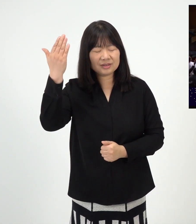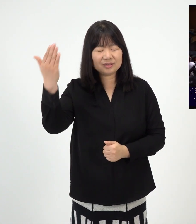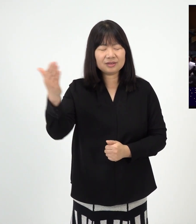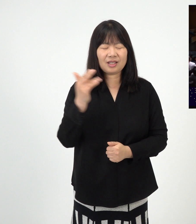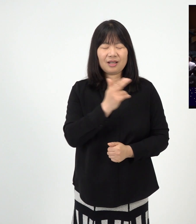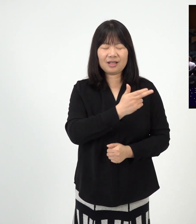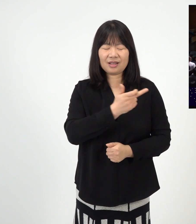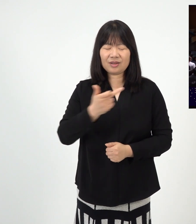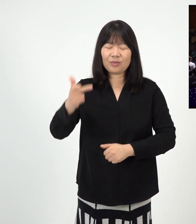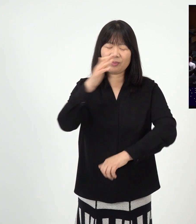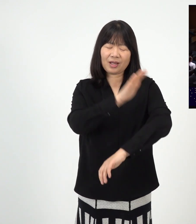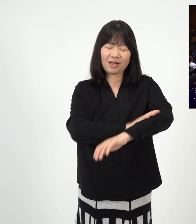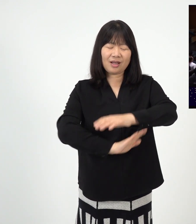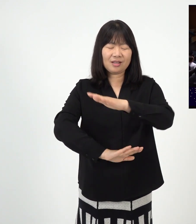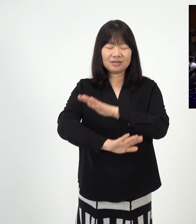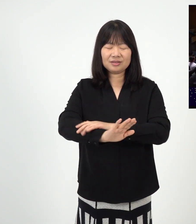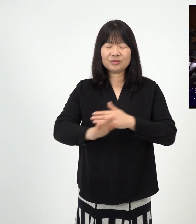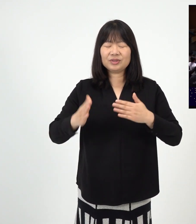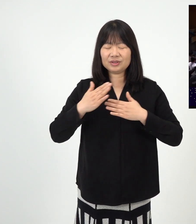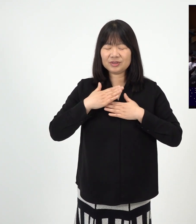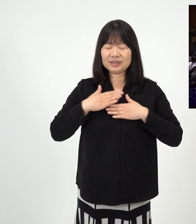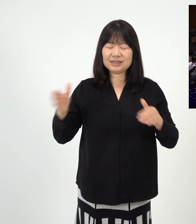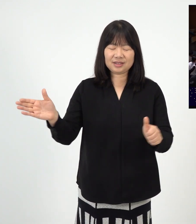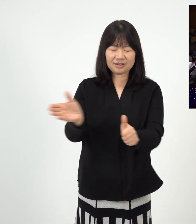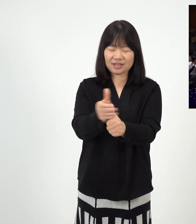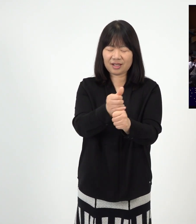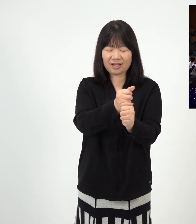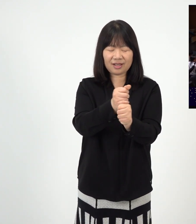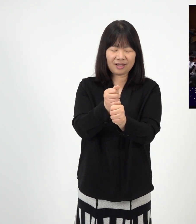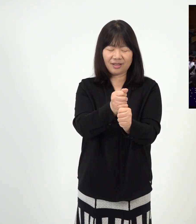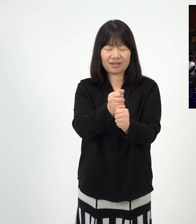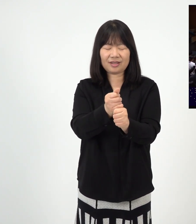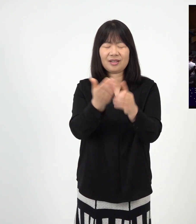그 신발로 날 붙드시네.